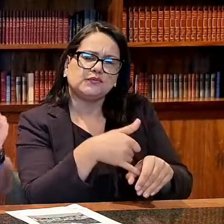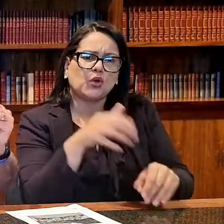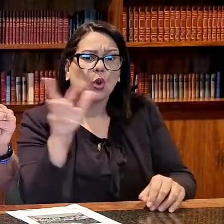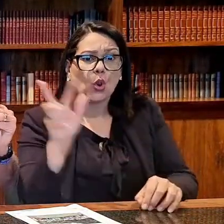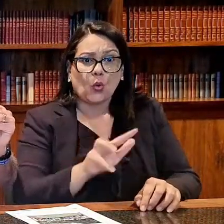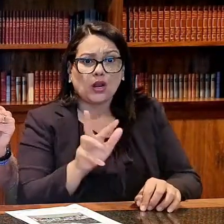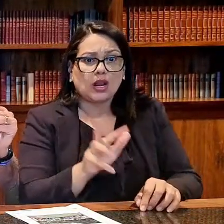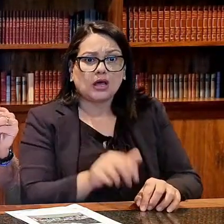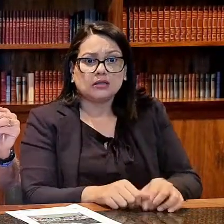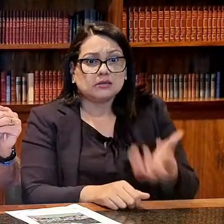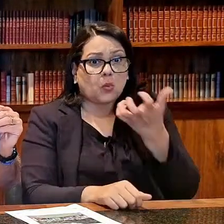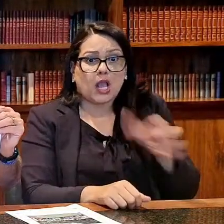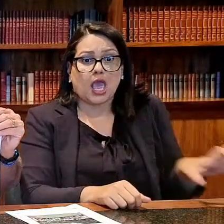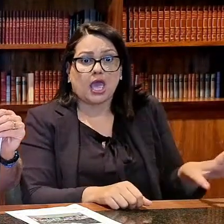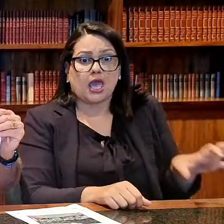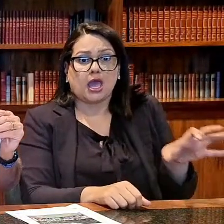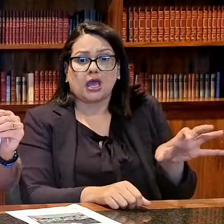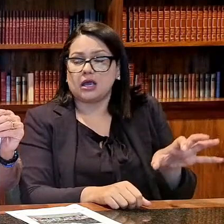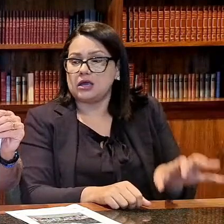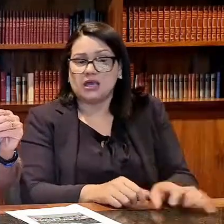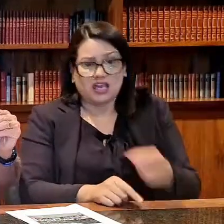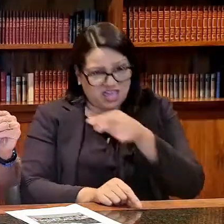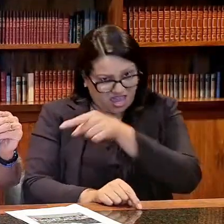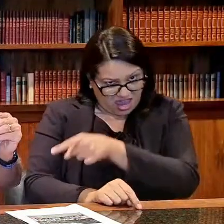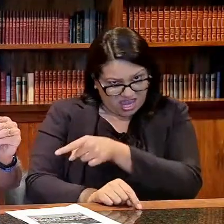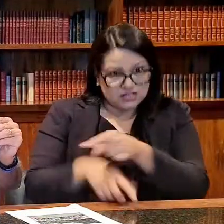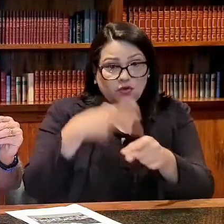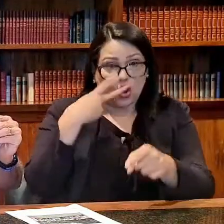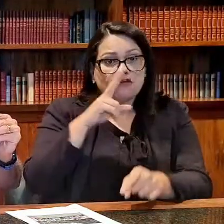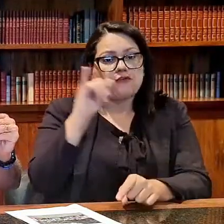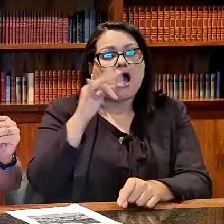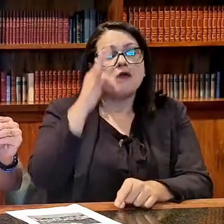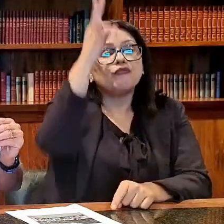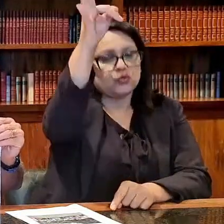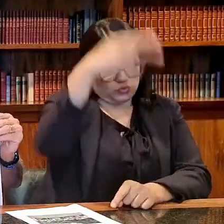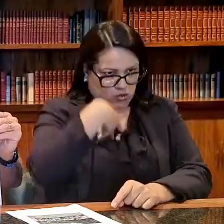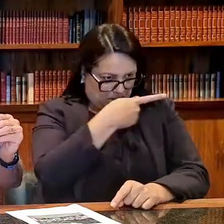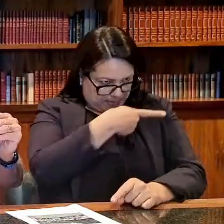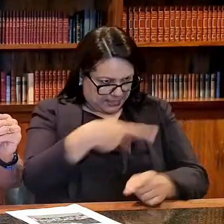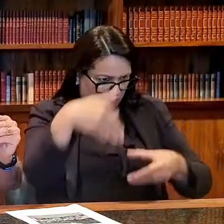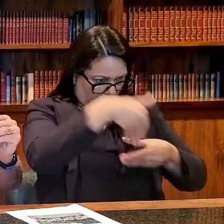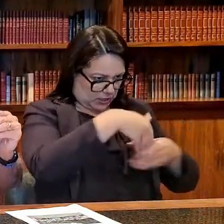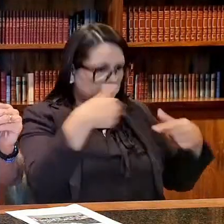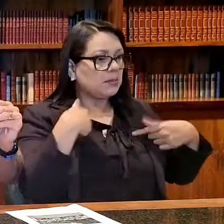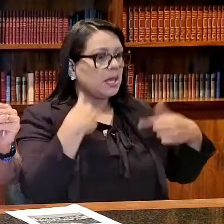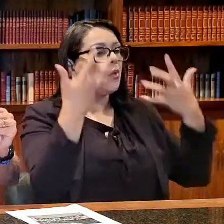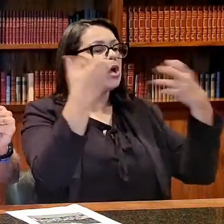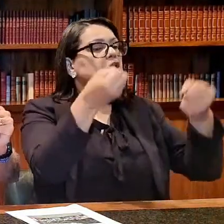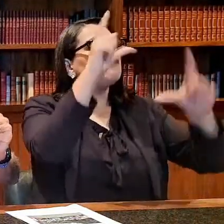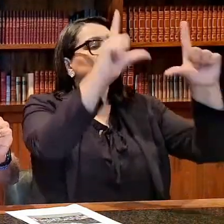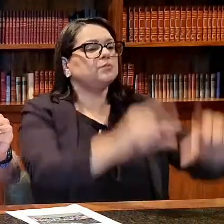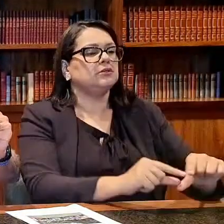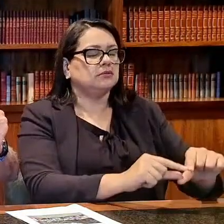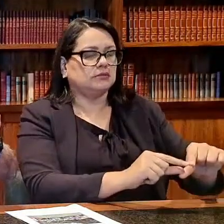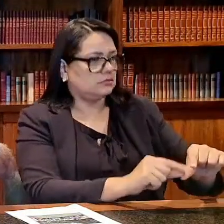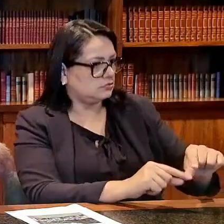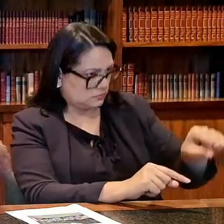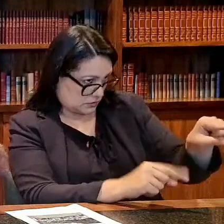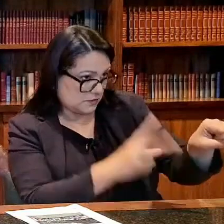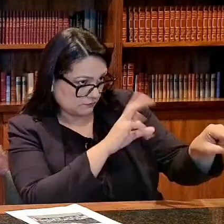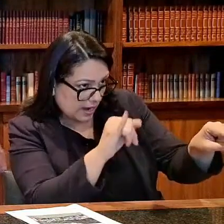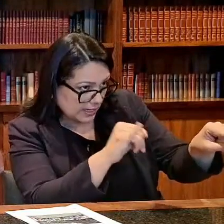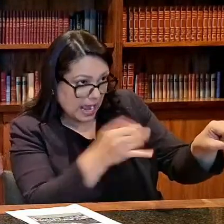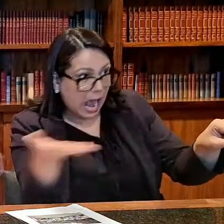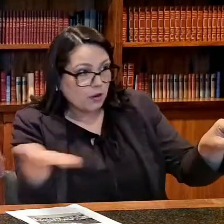Então tá certo aí, pessoal? Esse cara que diz que vai baixar o combustível quando for eleito presidente. E ele é contra a